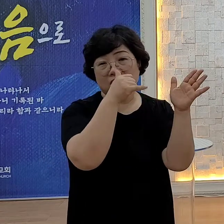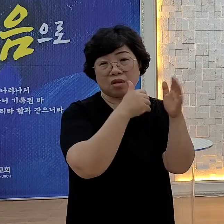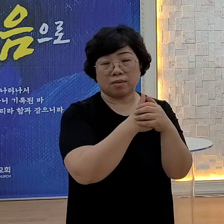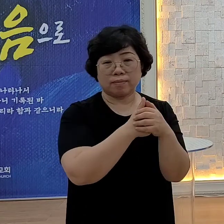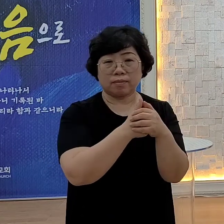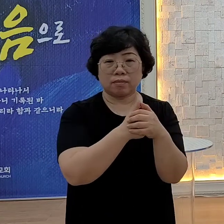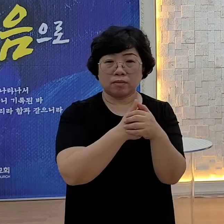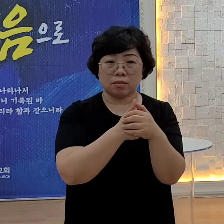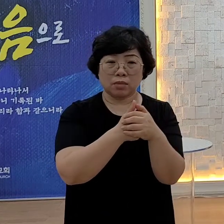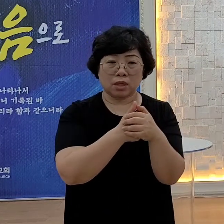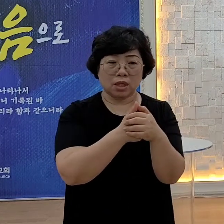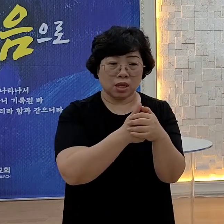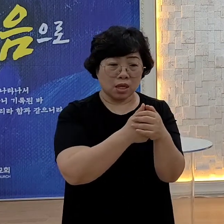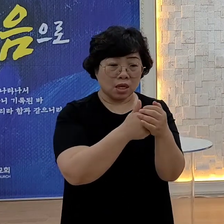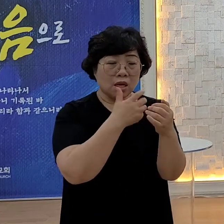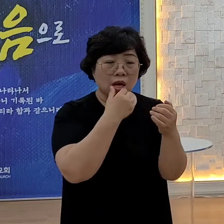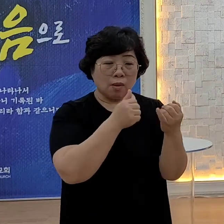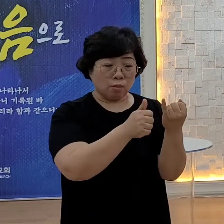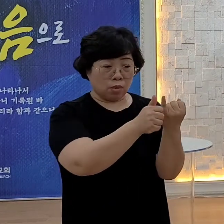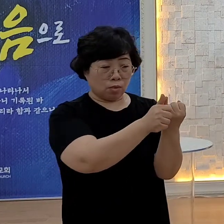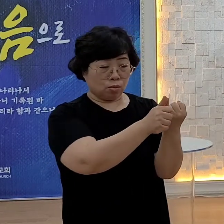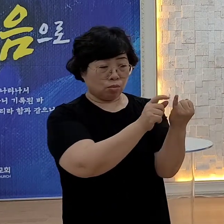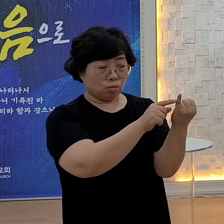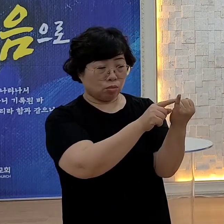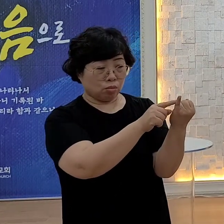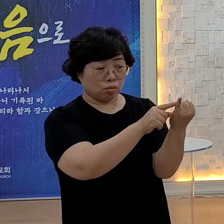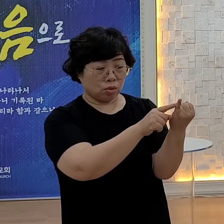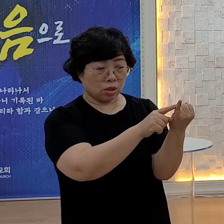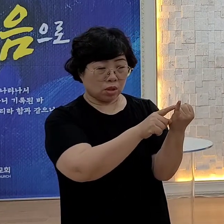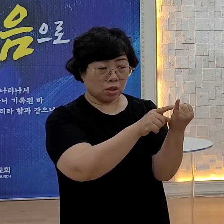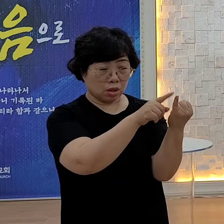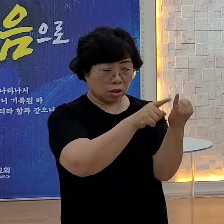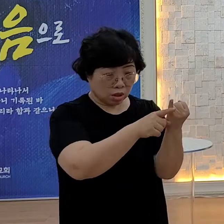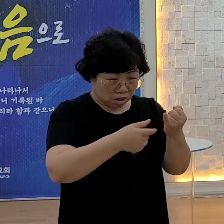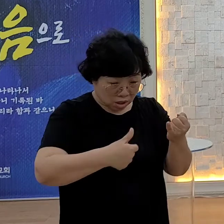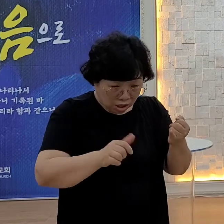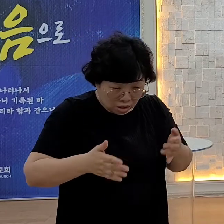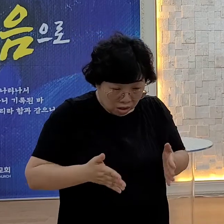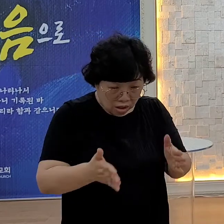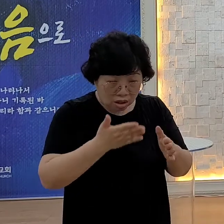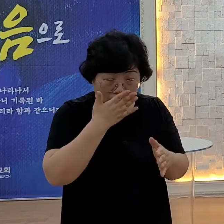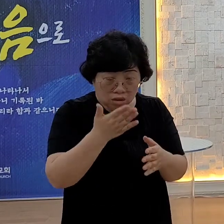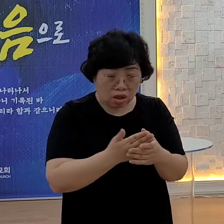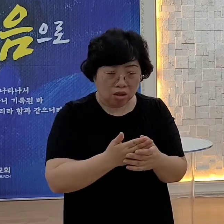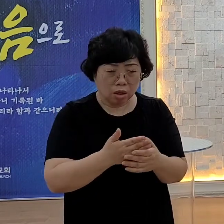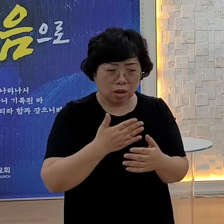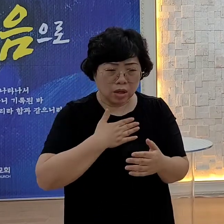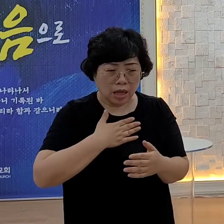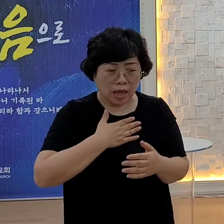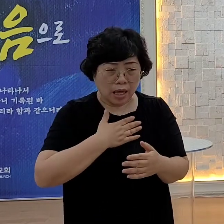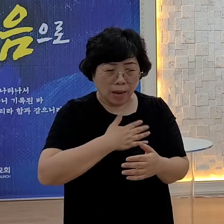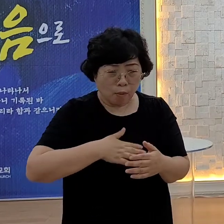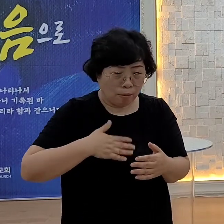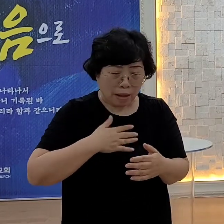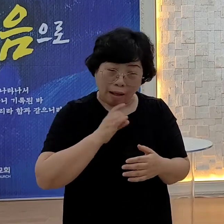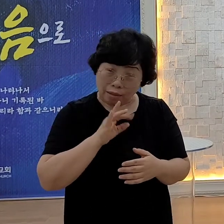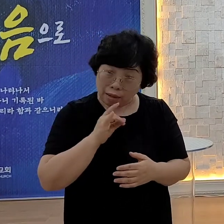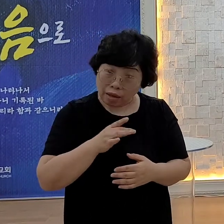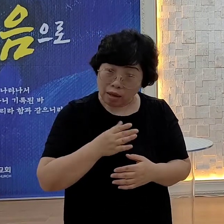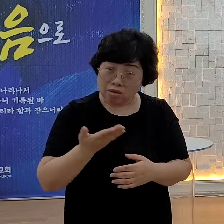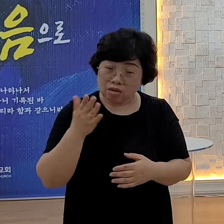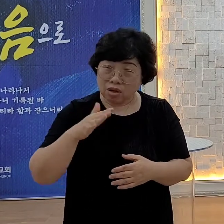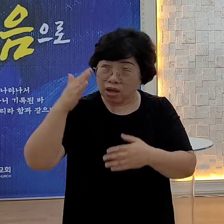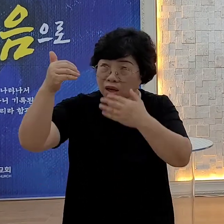일이다. 이것이 바로 하나님의 은혜로 완성된 일이다라는 걸 보여주고 있잖아요. 지금 잘 이 얘기를 한번